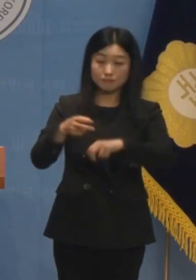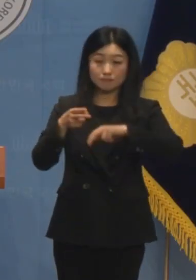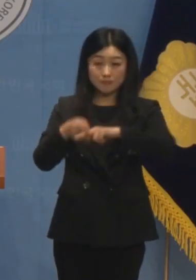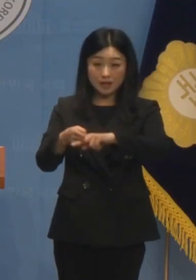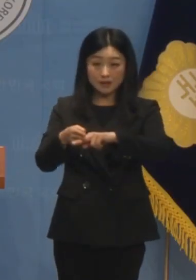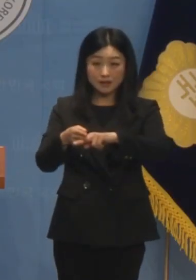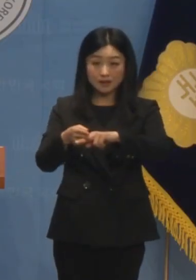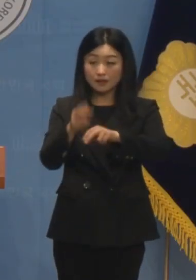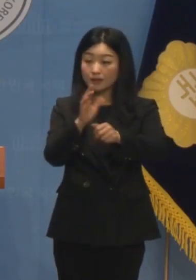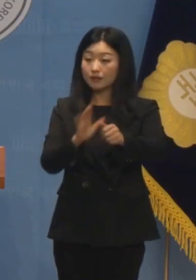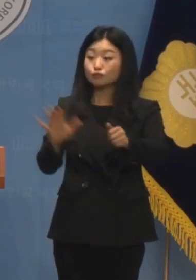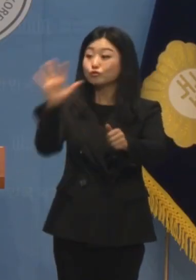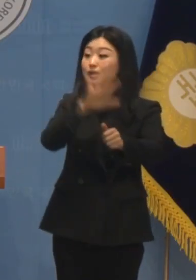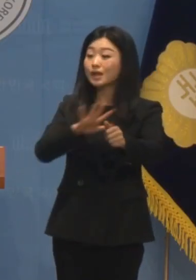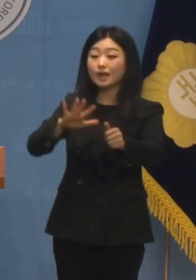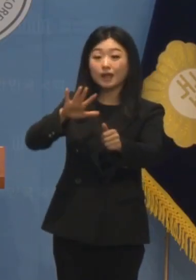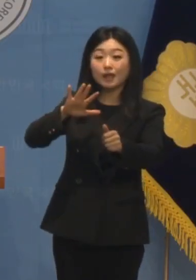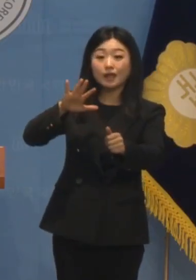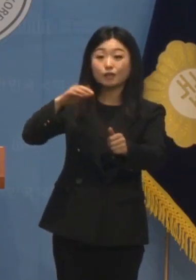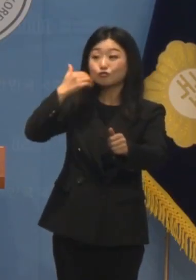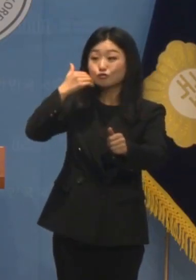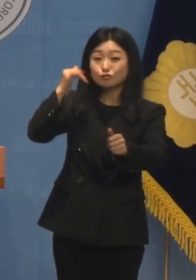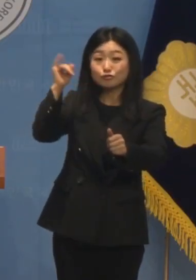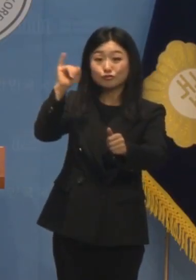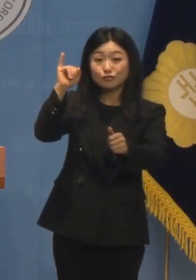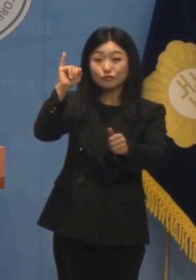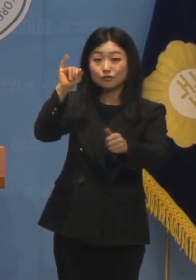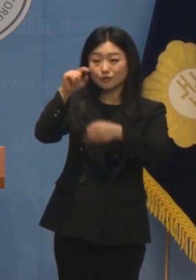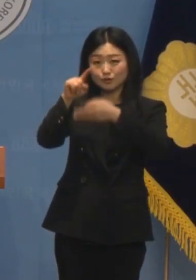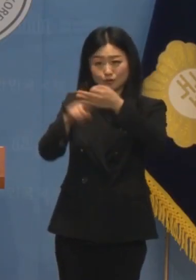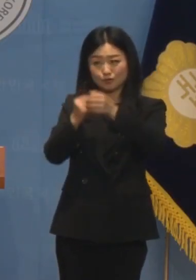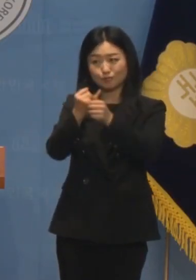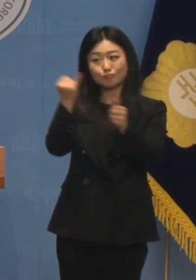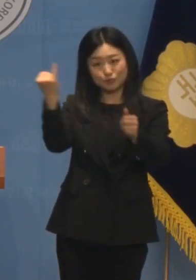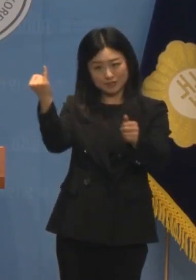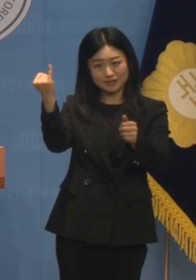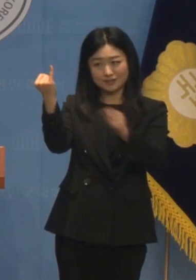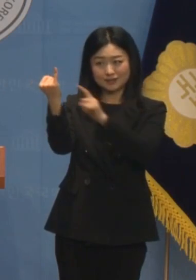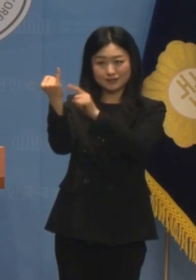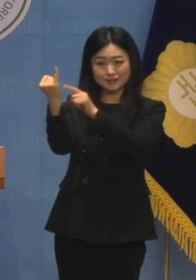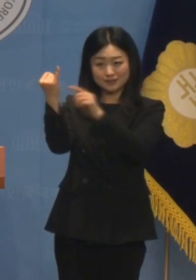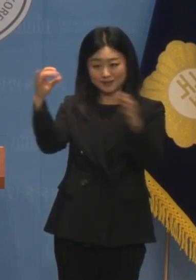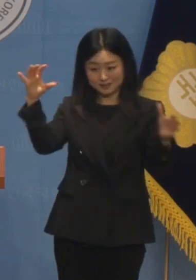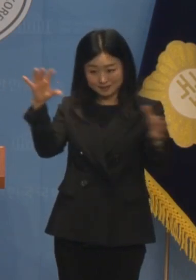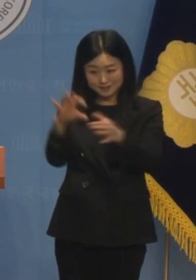있던 뒷배가 김건희 여사인지 묻고 있습니다.